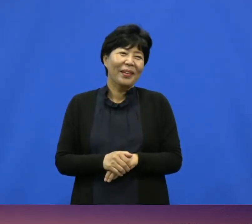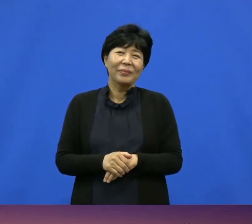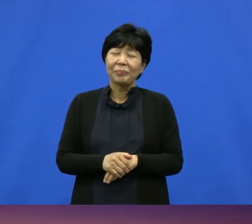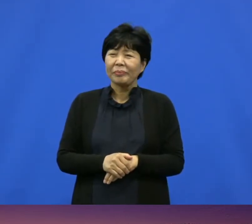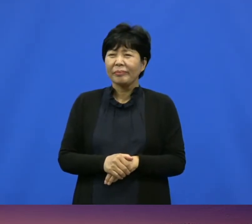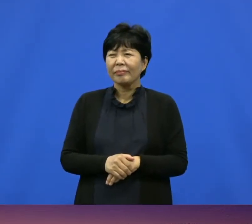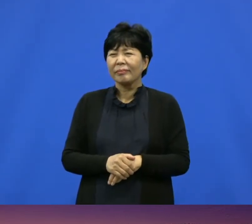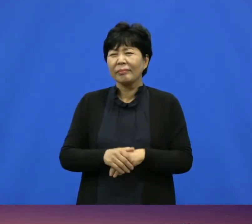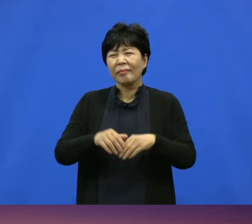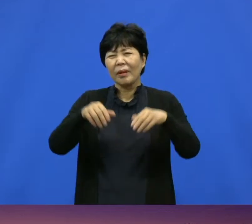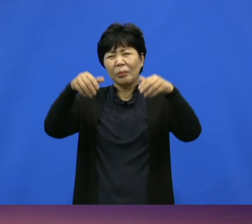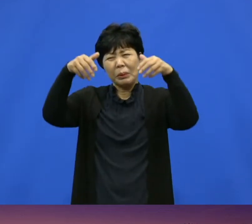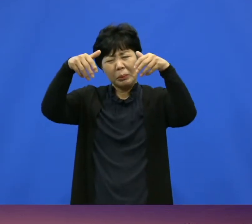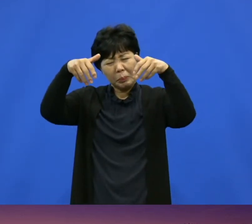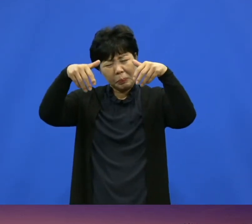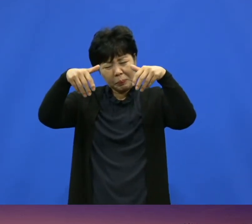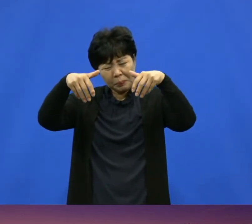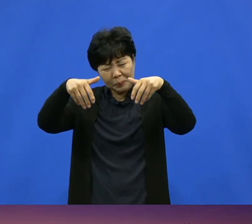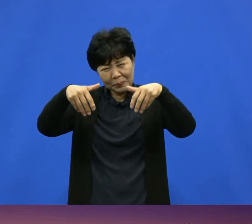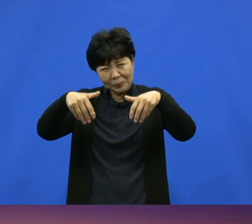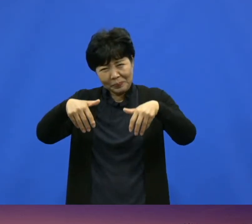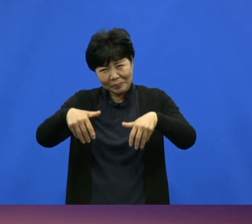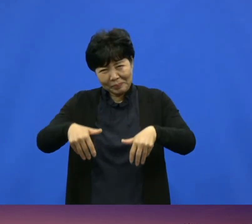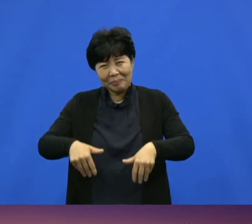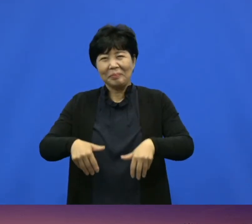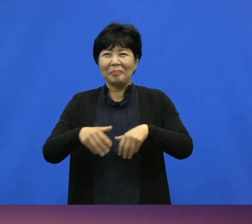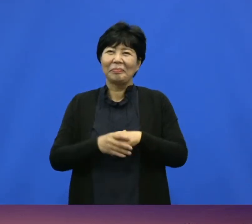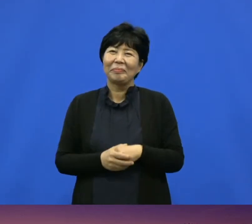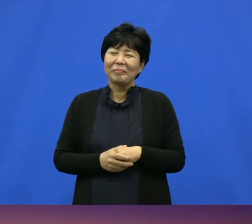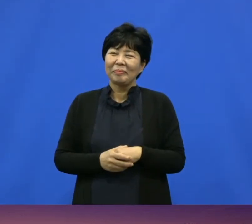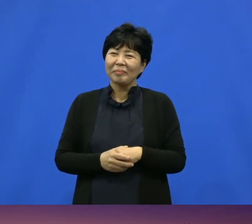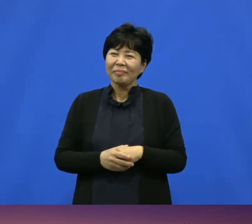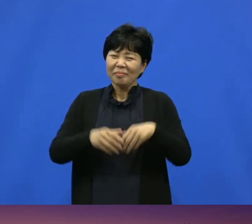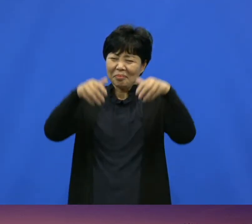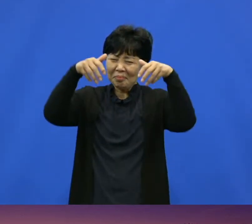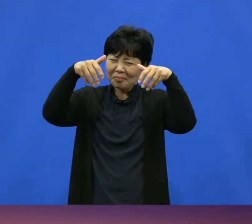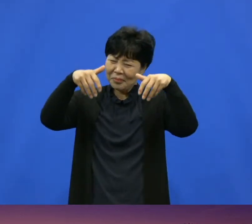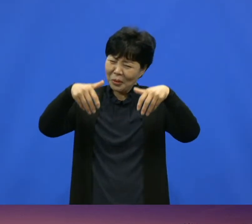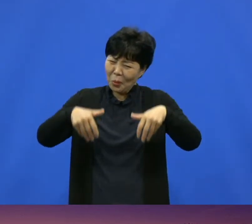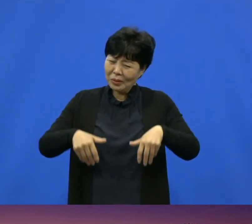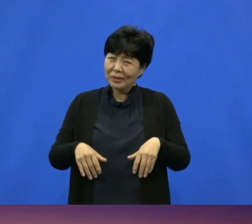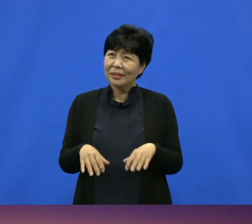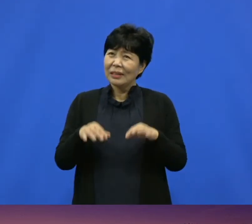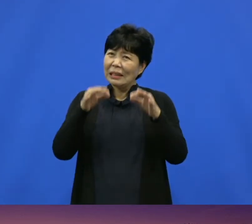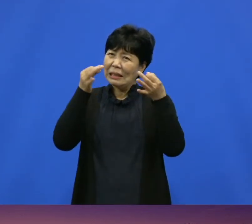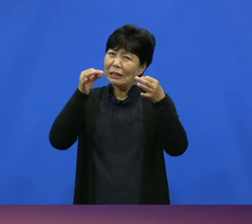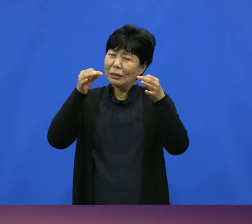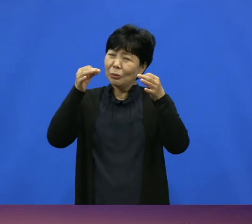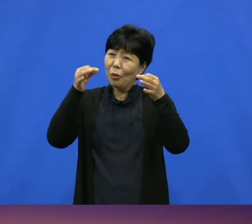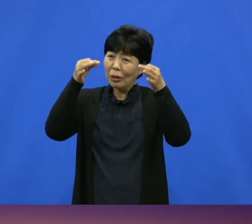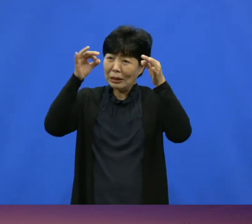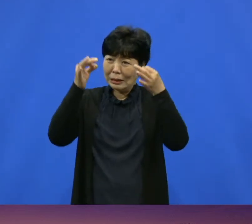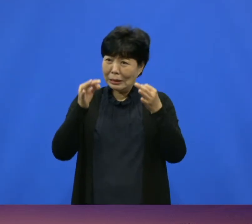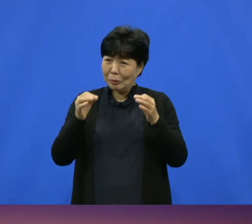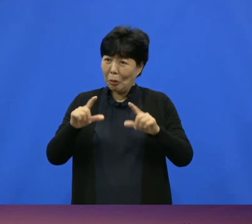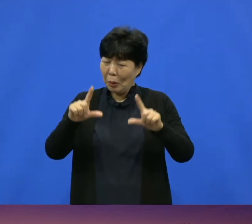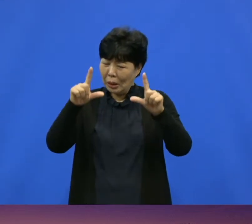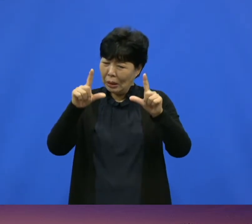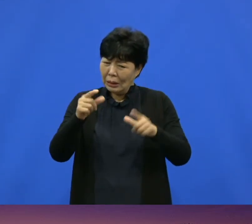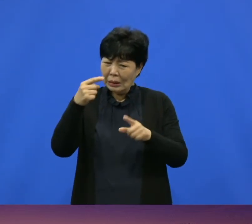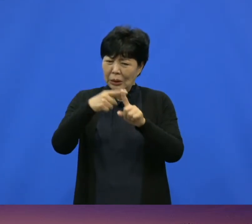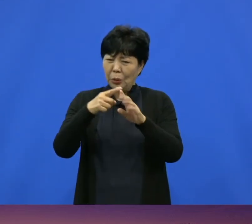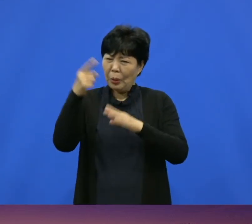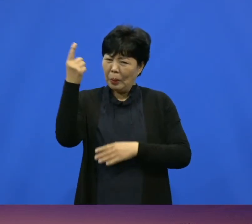비가 계속 오죠, 그죠? 비가 올 때 이게 비 오는 금요일 저녁 왠지 교회 가고 싶지 않다. 뭐 이런 분도